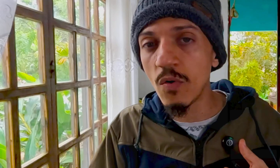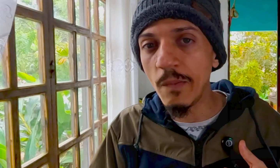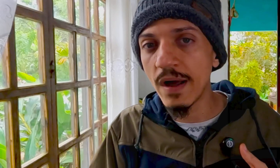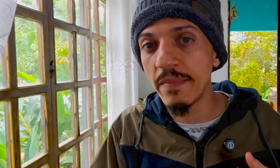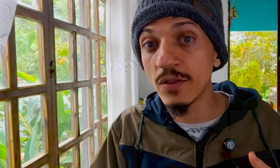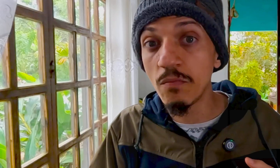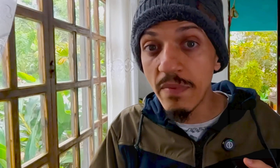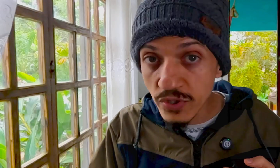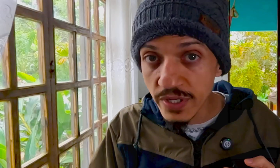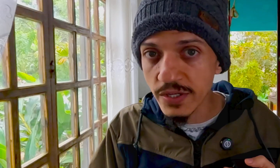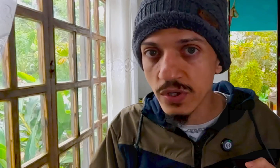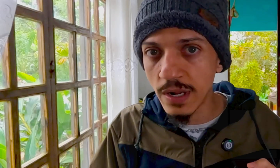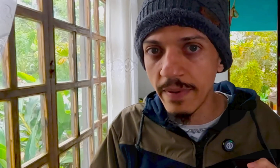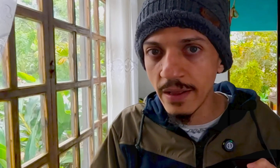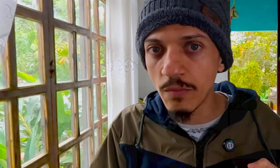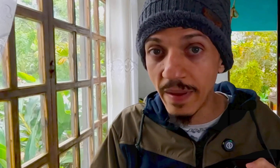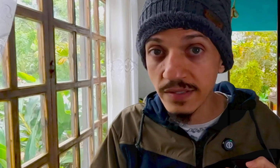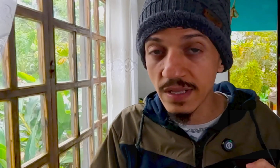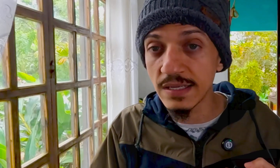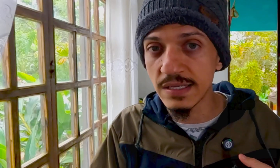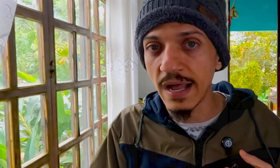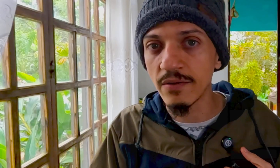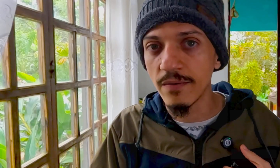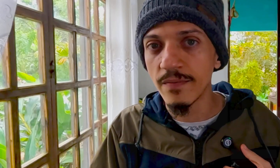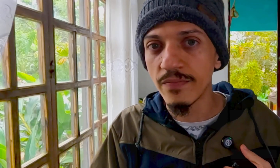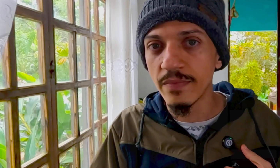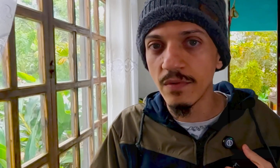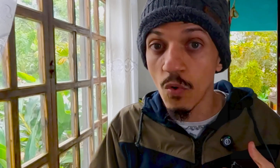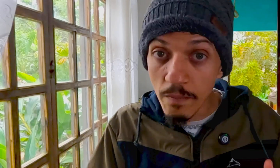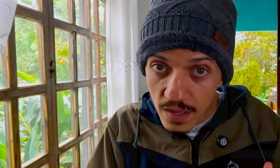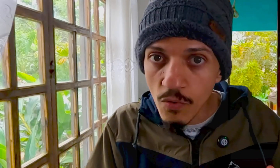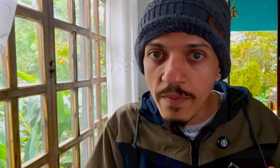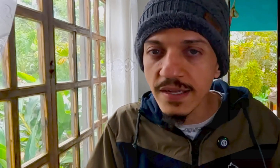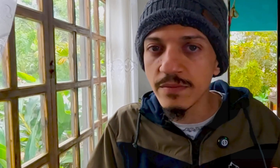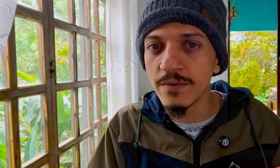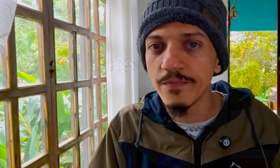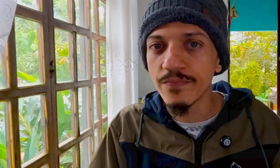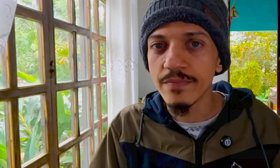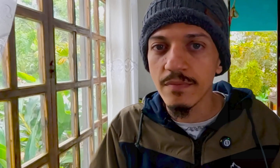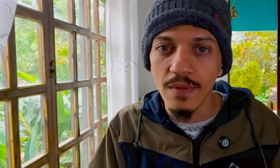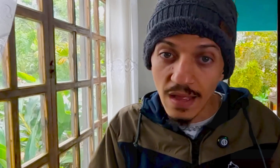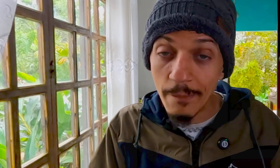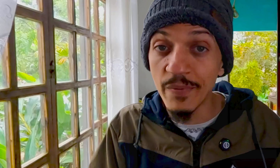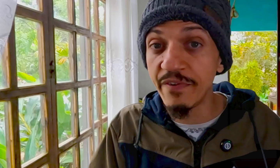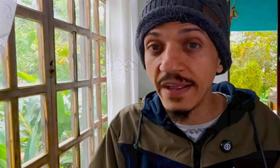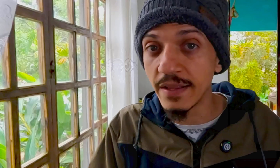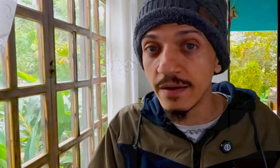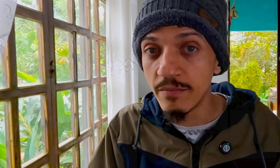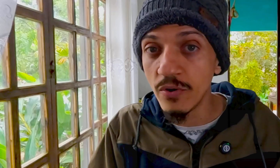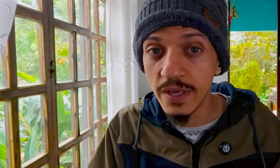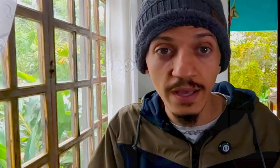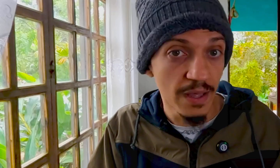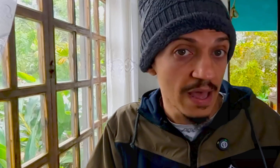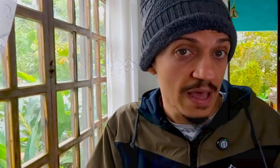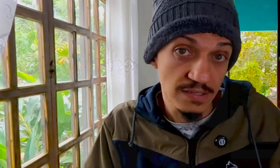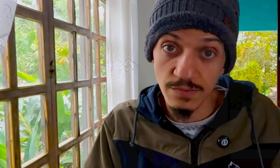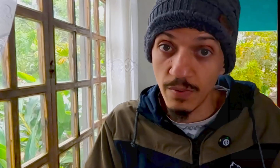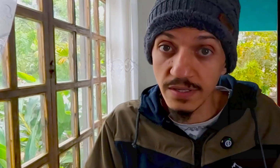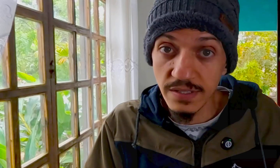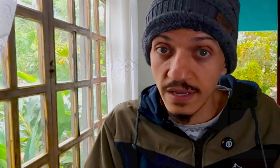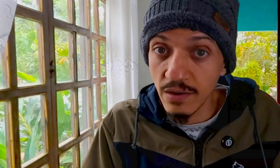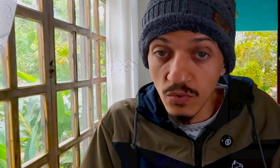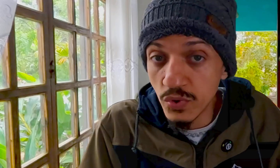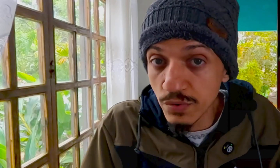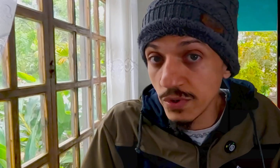meu acompanhamento, o meu direcionamento personalizado comigo mesmo, aproveita, porque essas